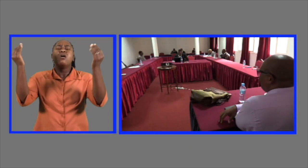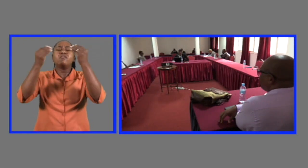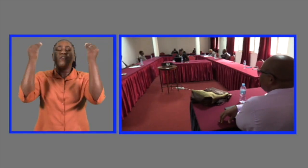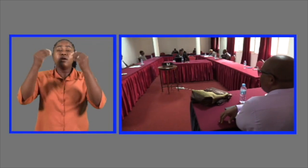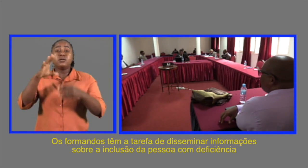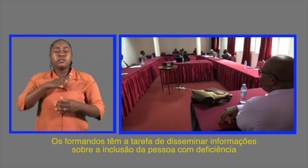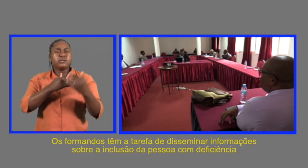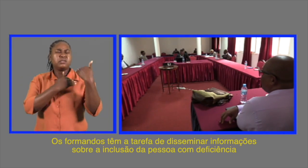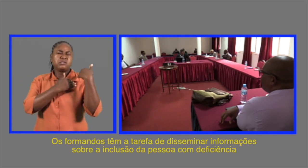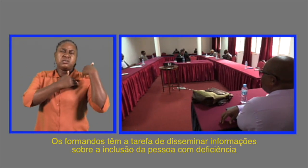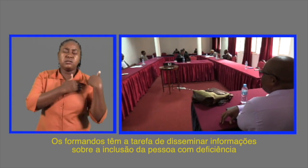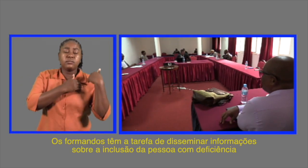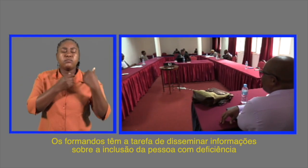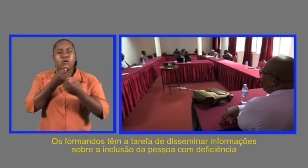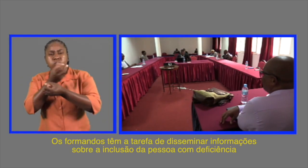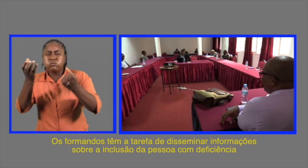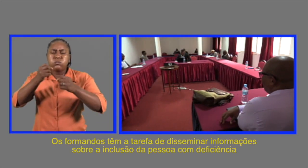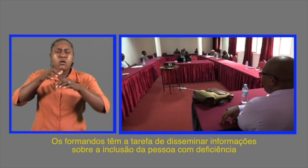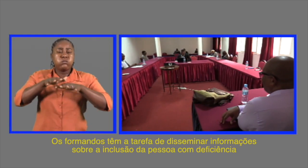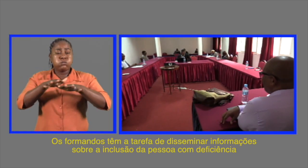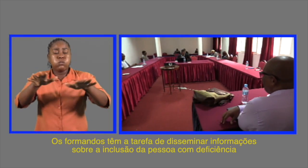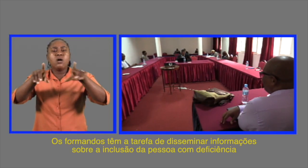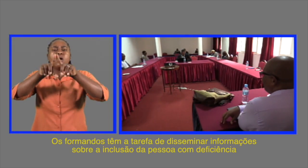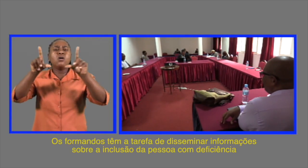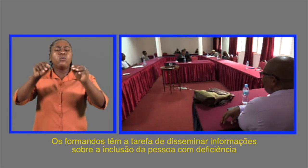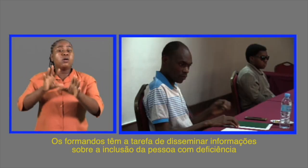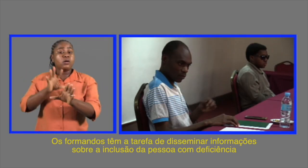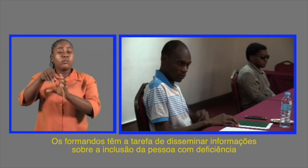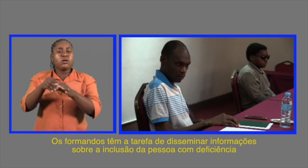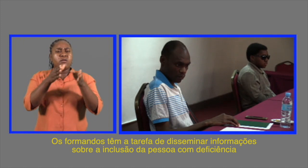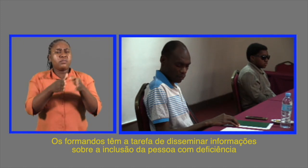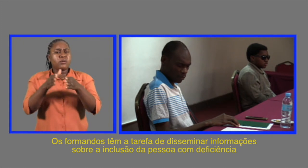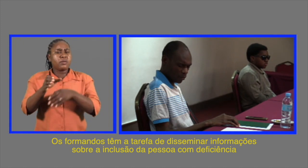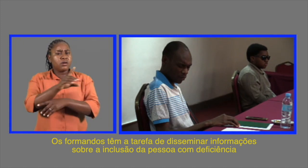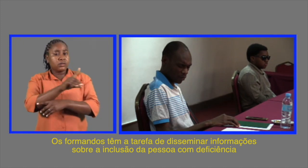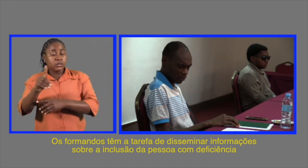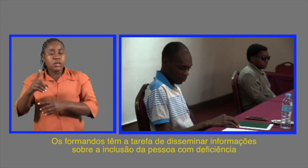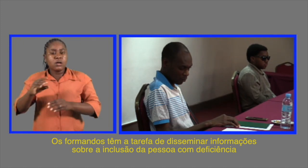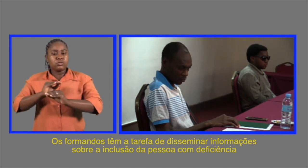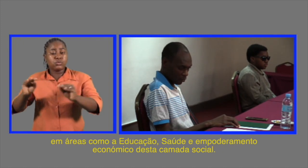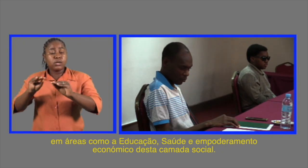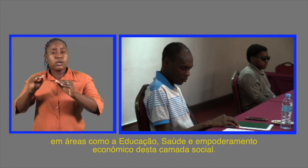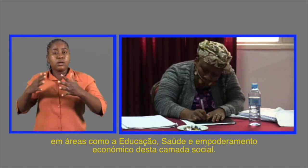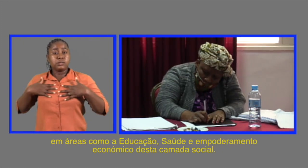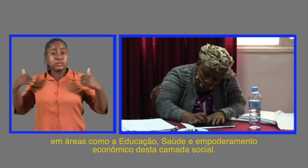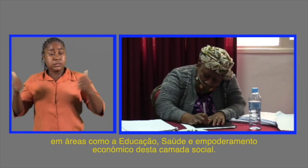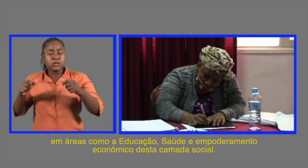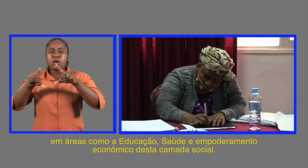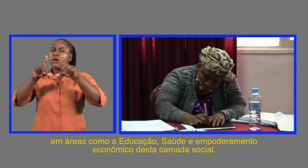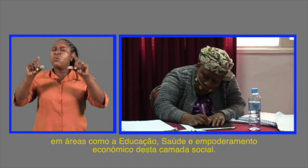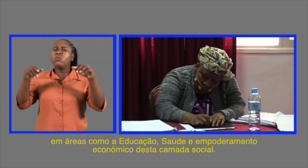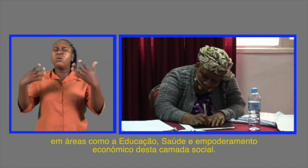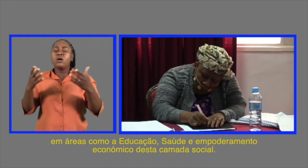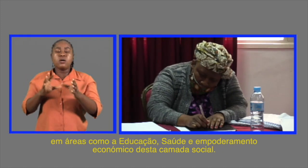Os formandos têm a tarefa de disseminar informações sobre a inclusão da pessoa com deficiência é área como